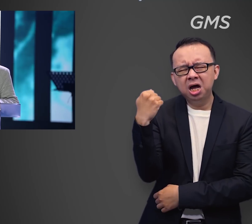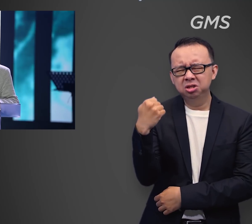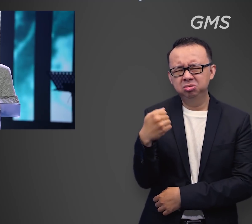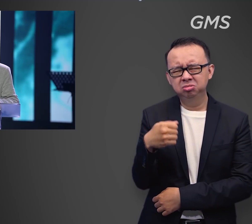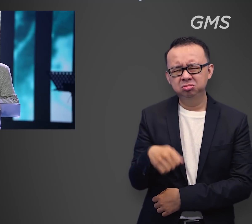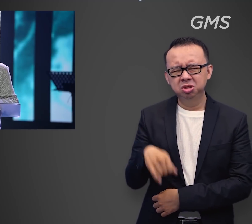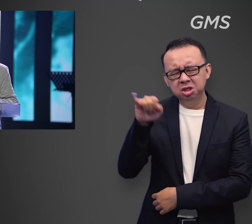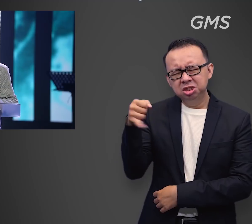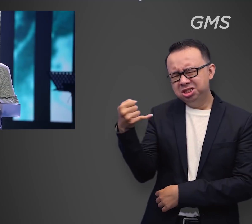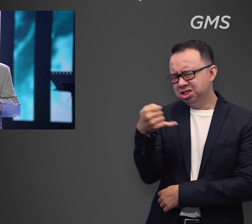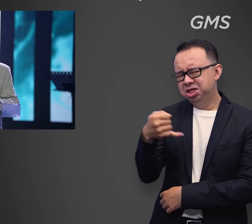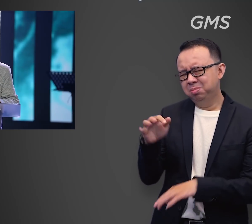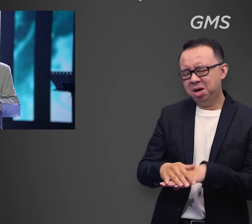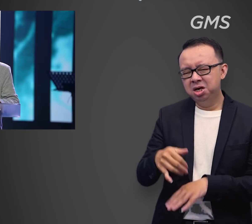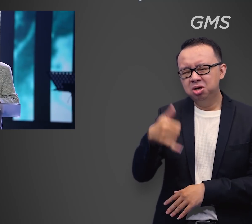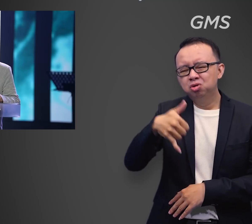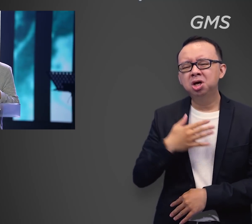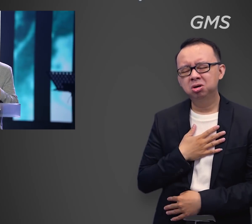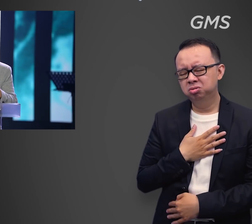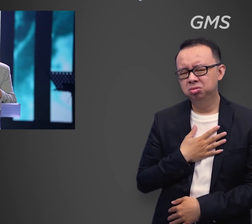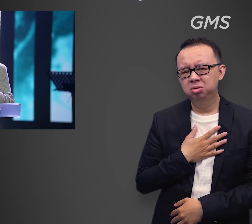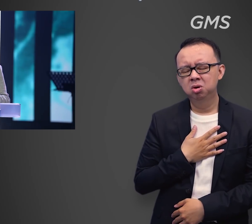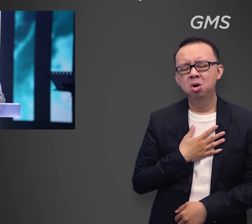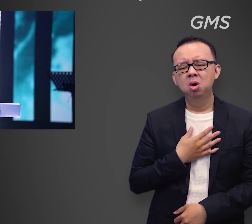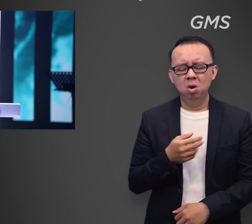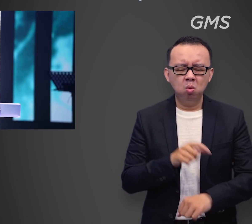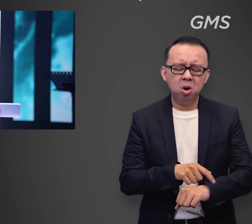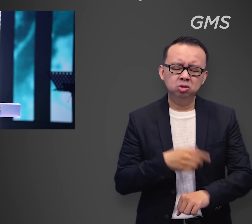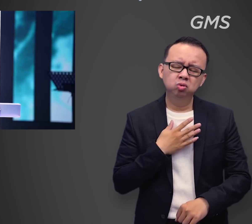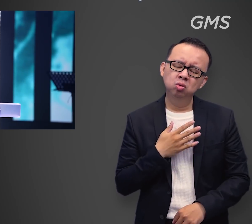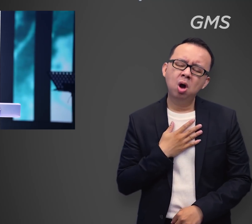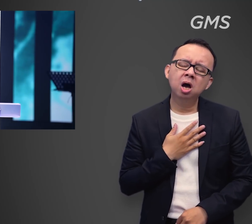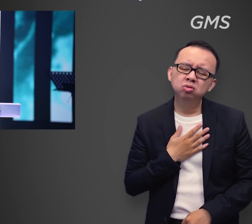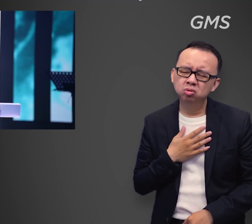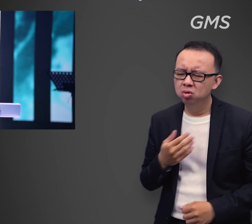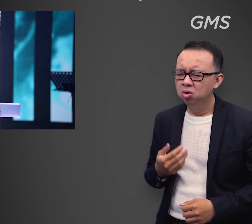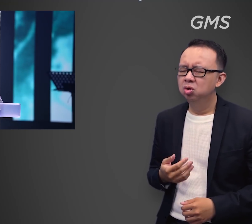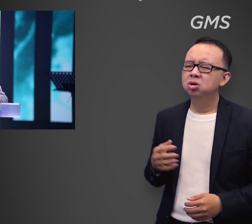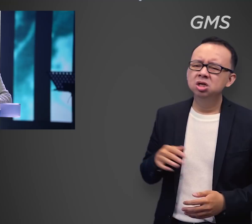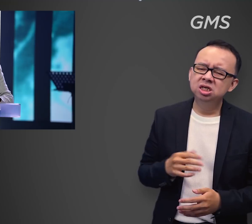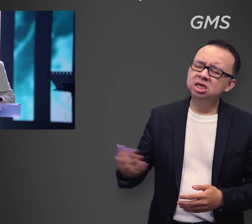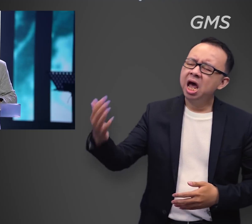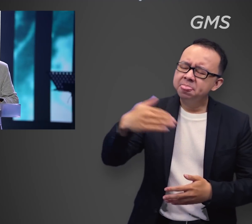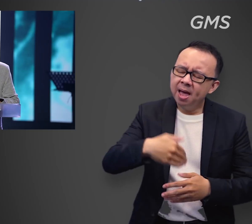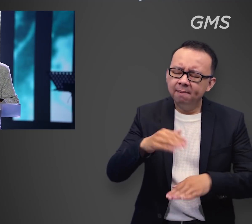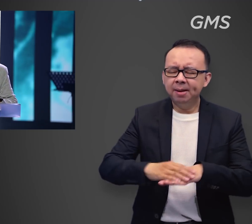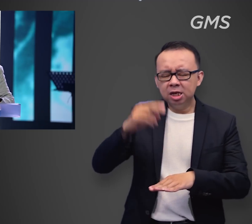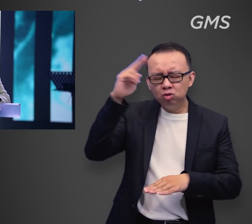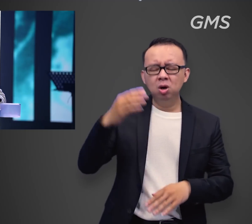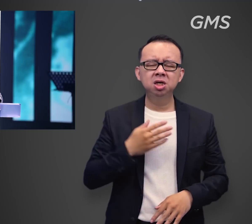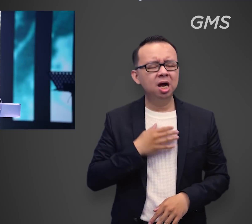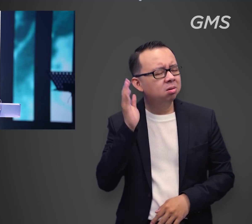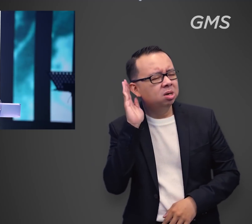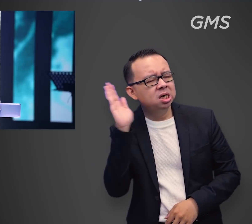Anda jijik dengan dosamu sendiri. Waktu Anda datang kepada Tuhan hari ini. Ketika Anda datang kepada Tuhan, ketika Anda mendengar khotbah ini